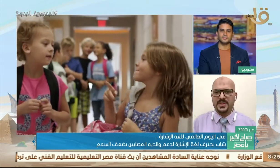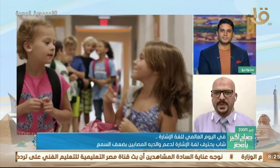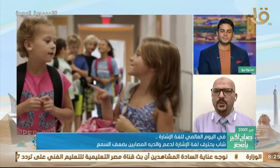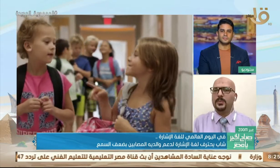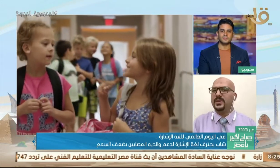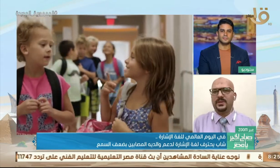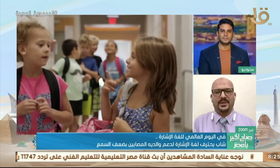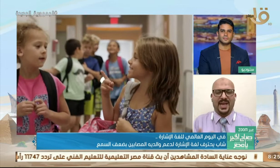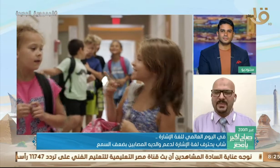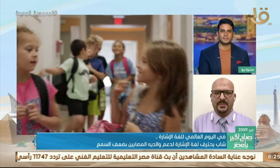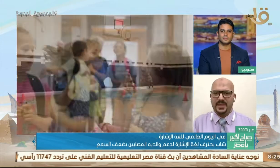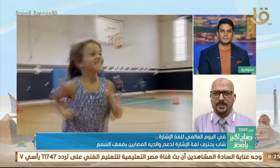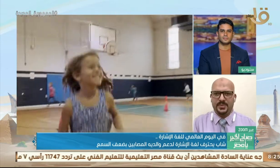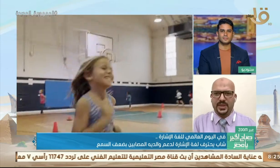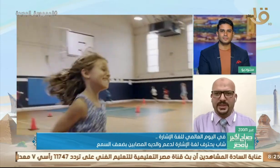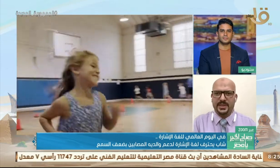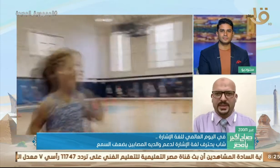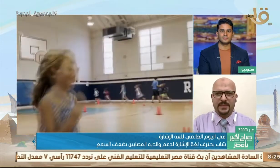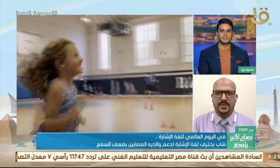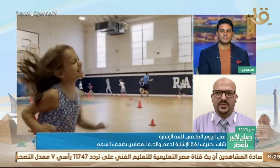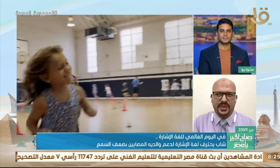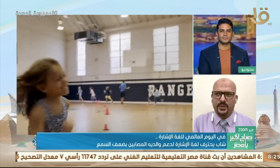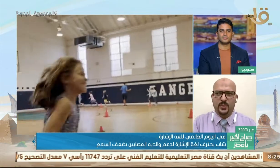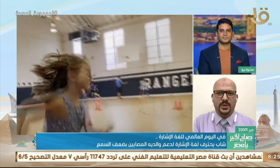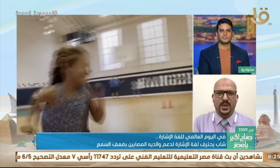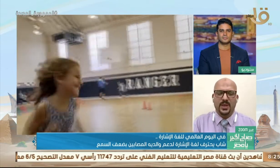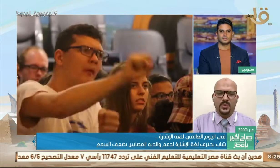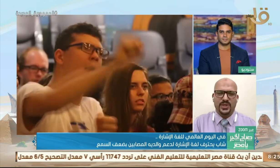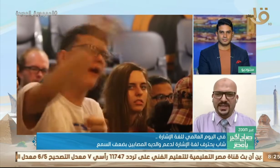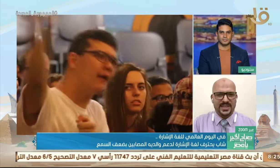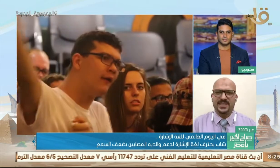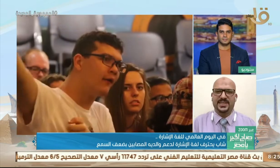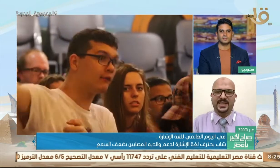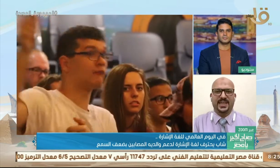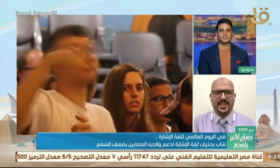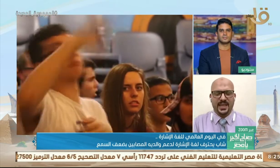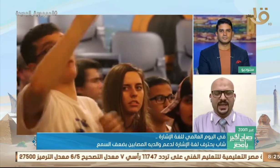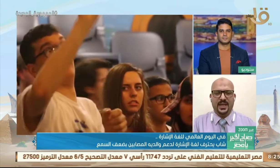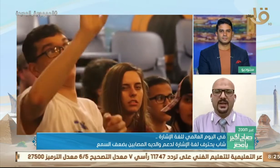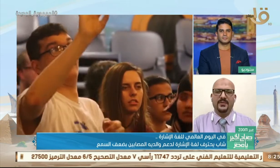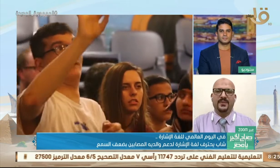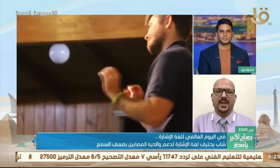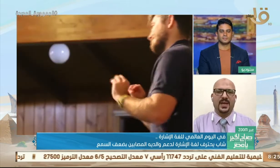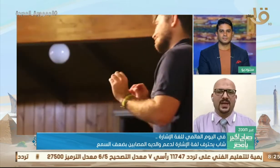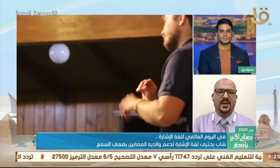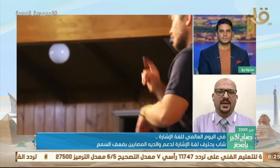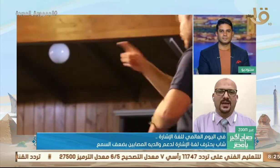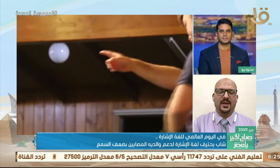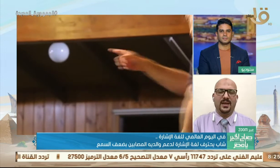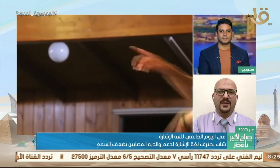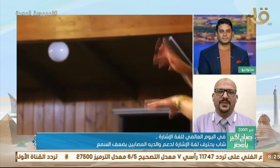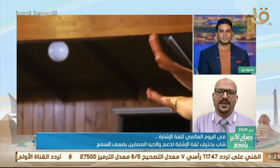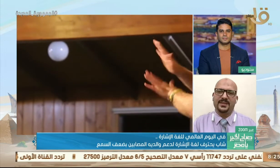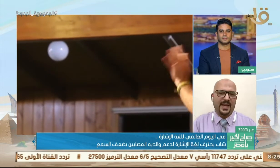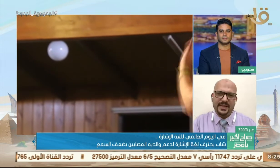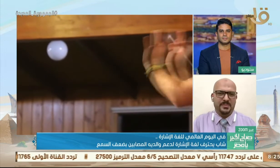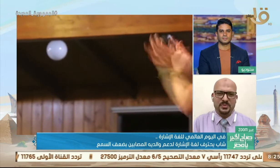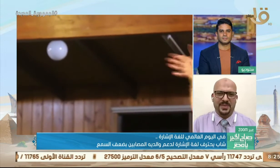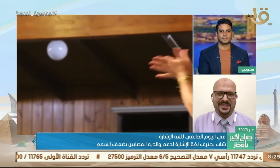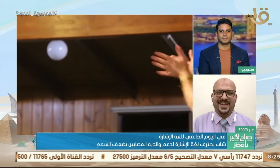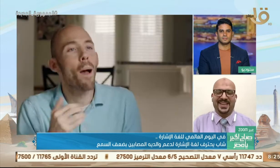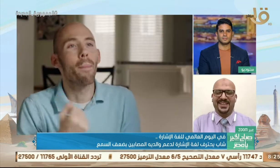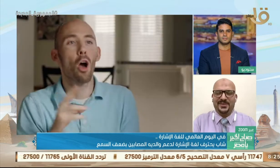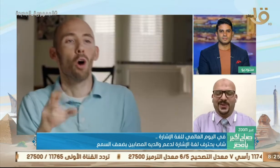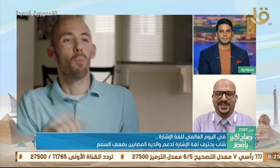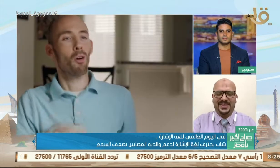الام بالنسبه له بيقدر يتعامل بيها بشكل منطقي وشكل سلس جدا يعني. طيب فالتعليم